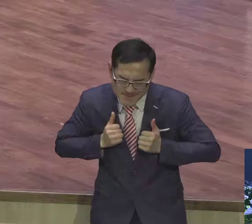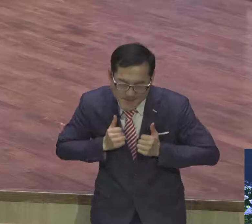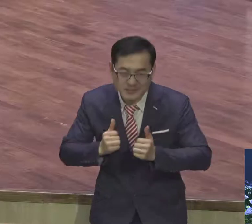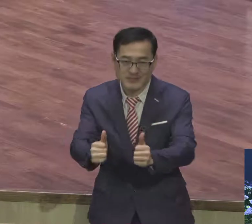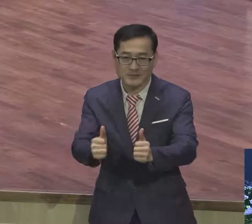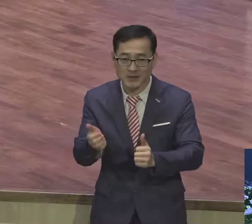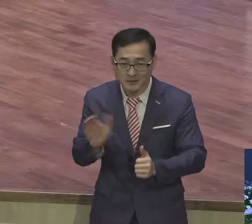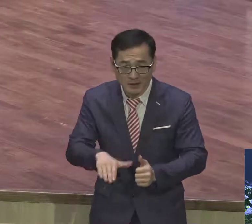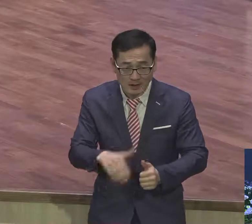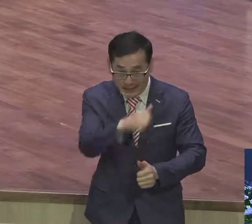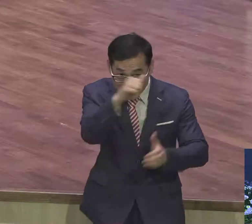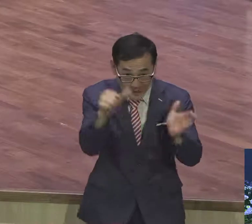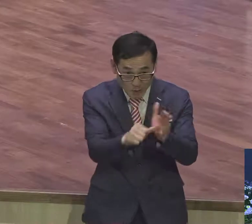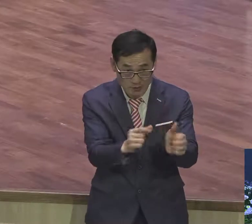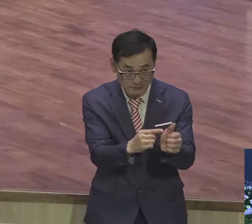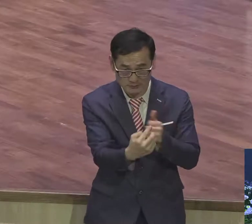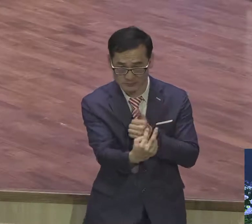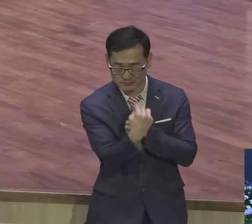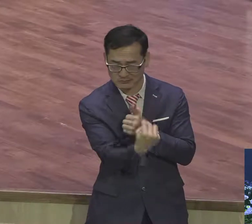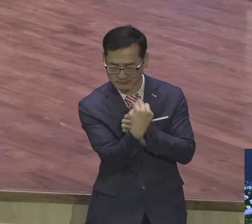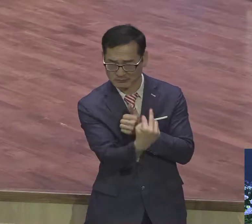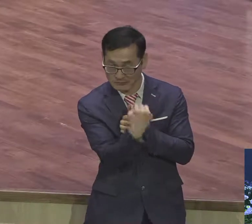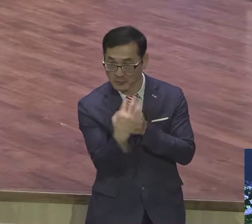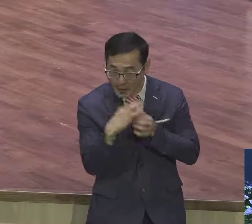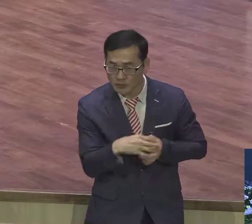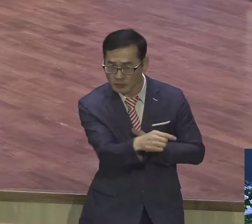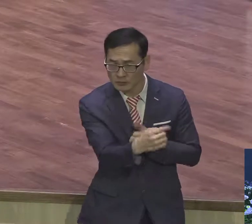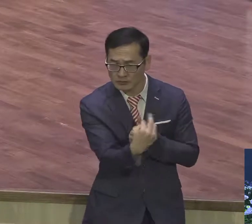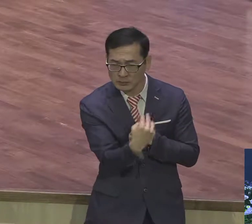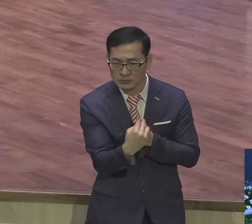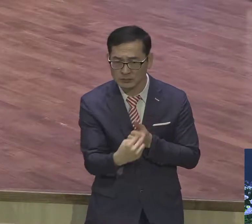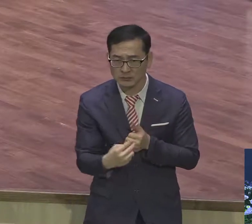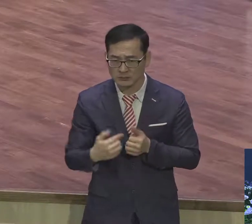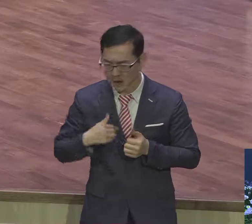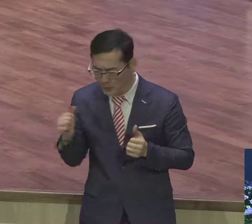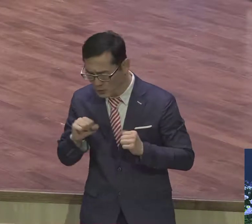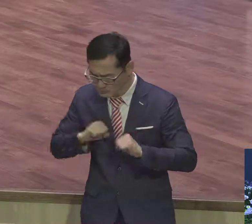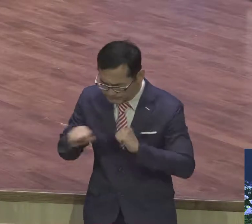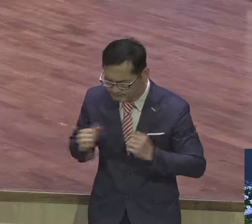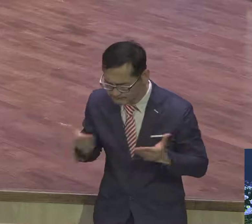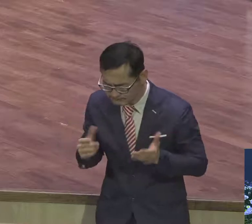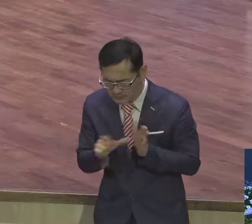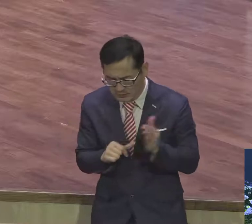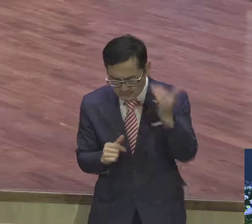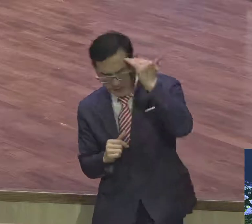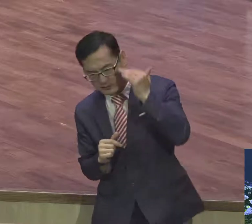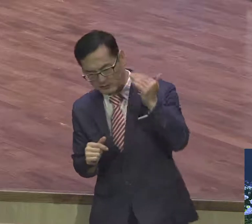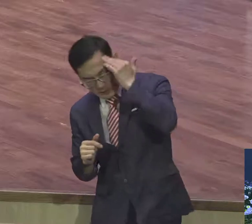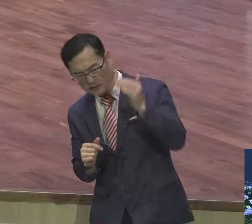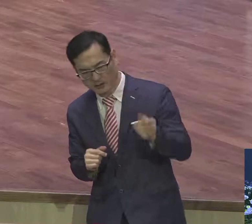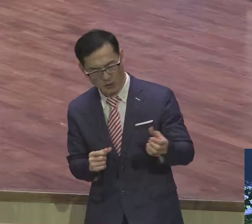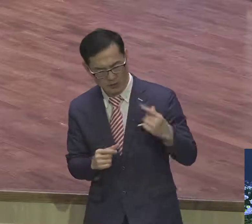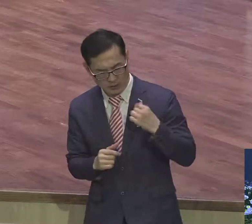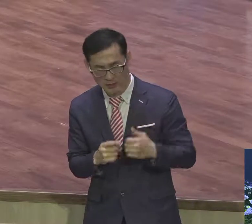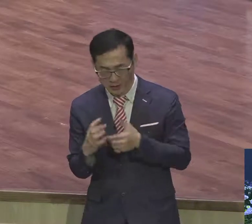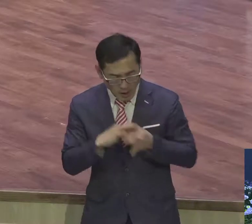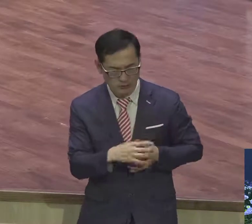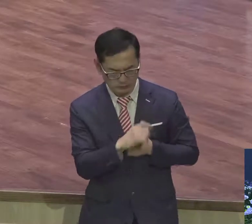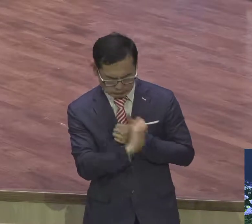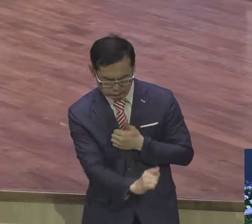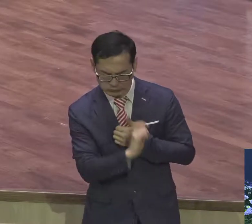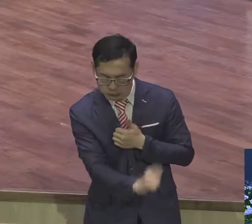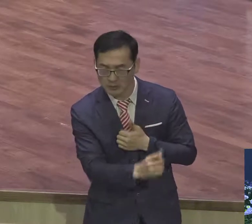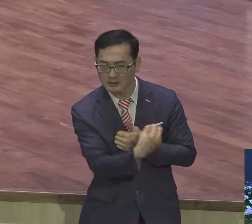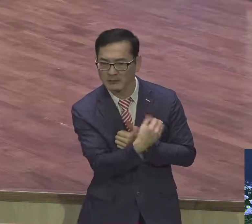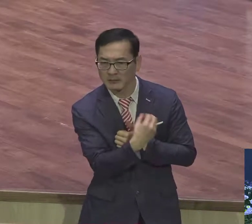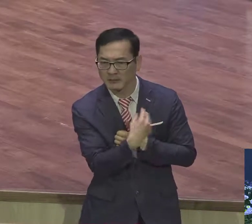사사건건 시비 거는 장로 안에 있었어요 그게 뭐 열정을 하는데 자꾸 시비를 자꾸 부정지기